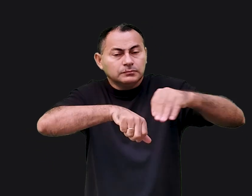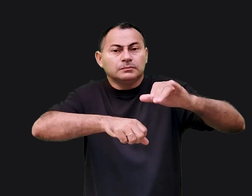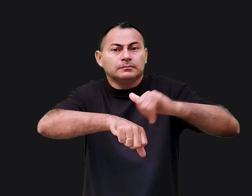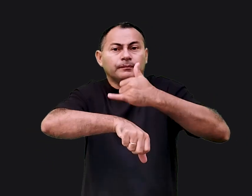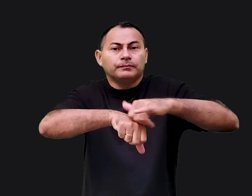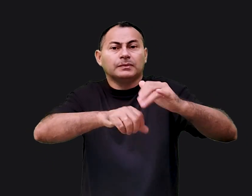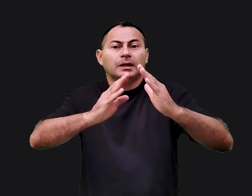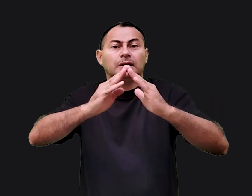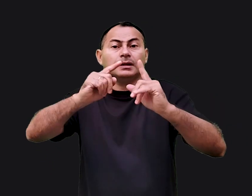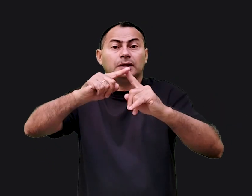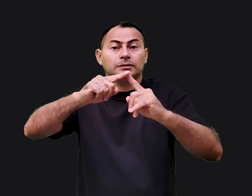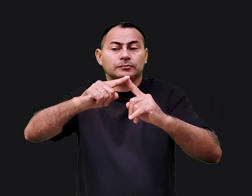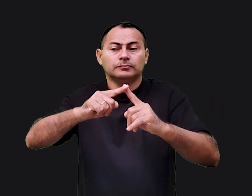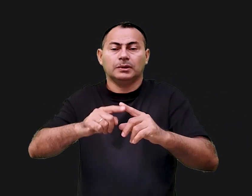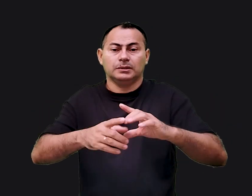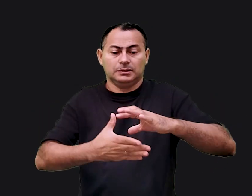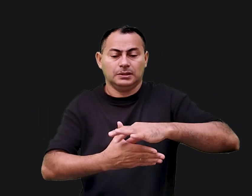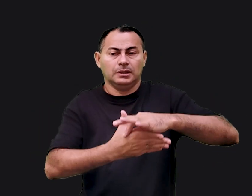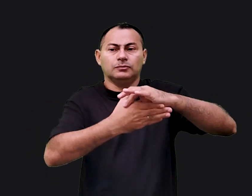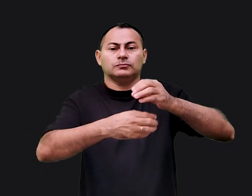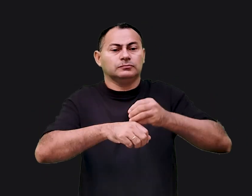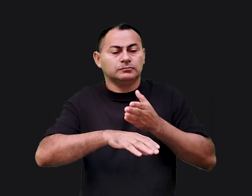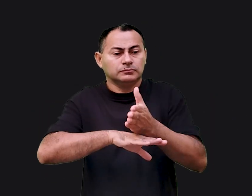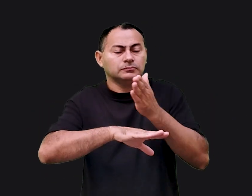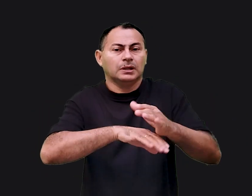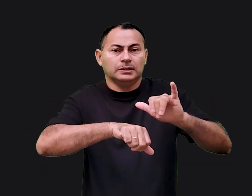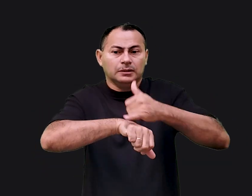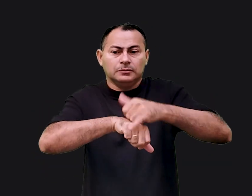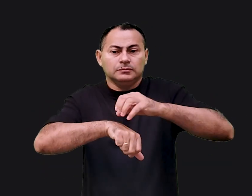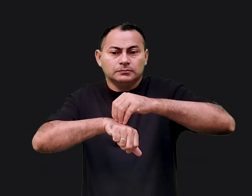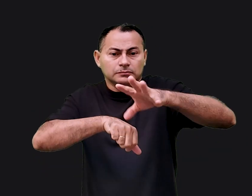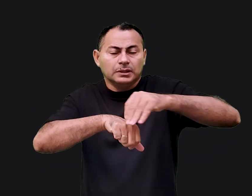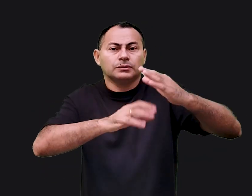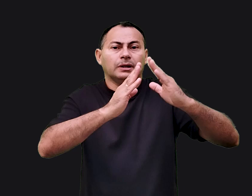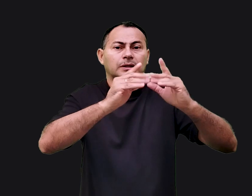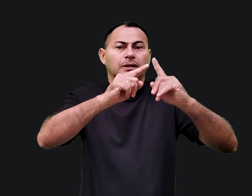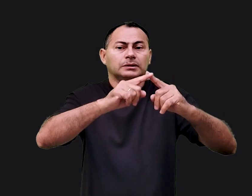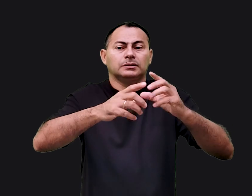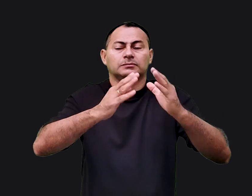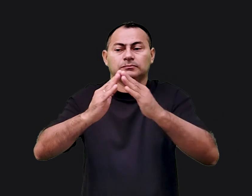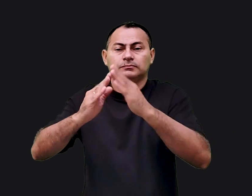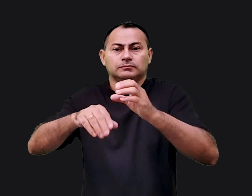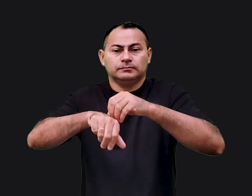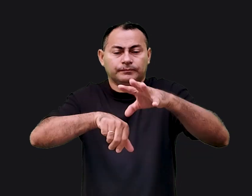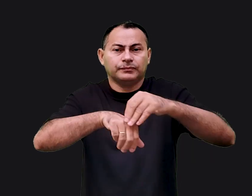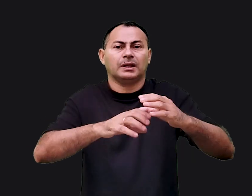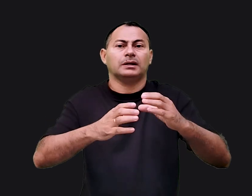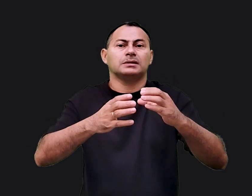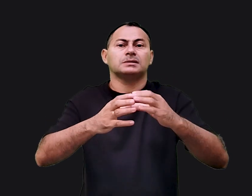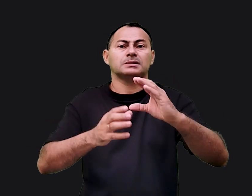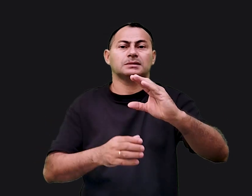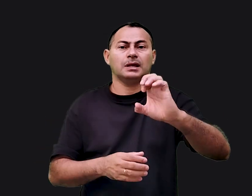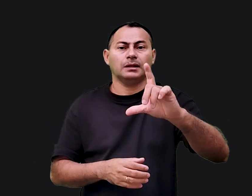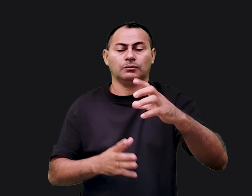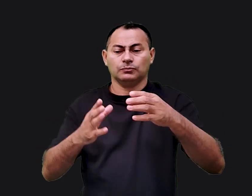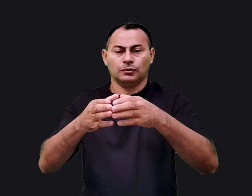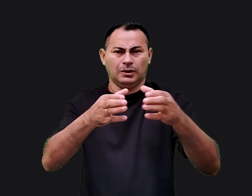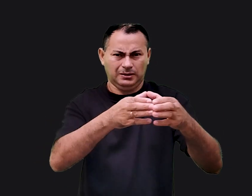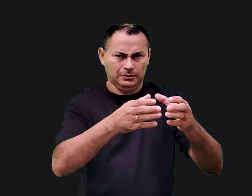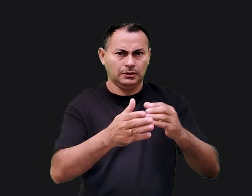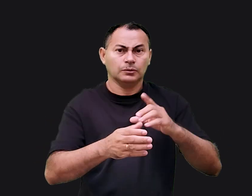estratégia da igreja esses líderes passavam a estratégia para suas igrejas nos lares as células no domingo todos